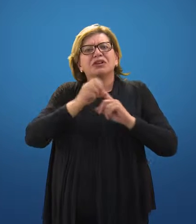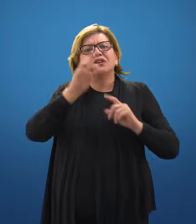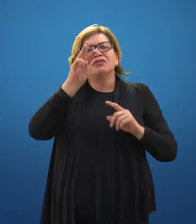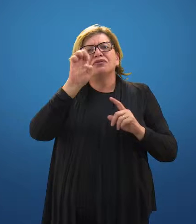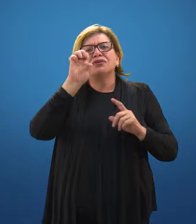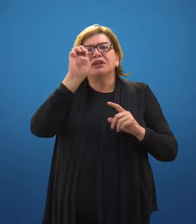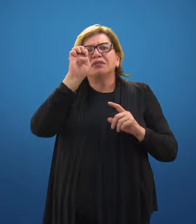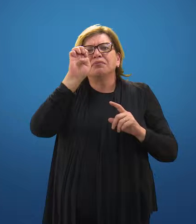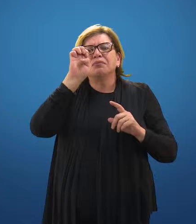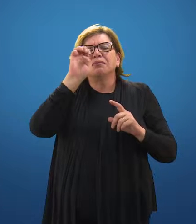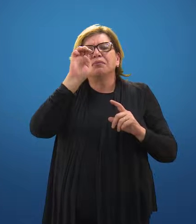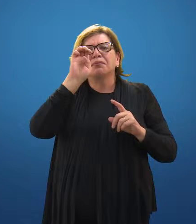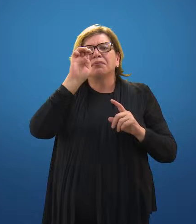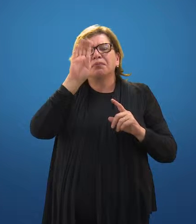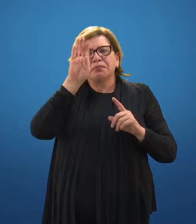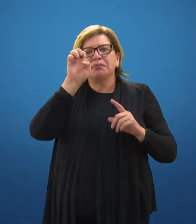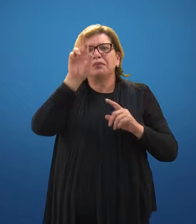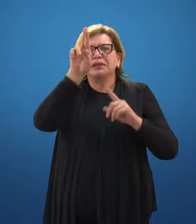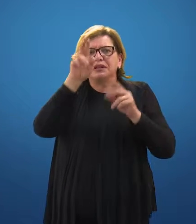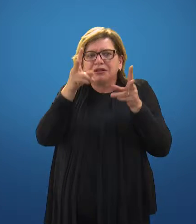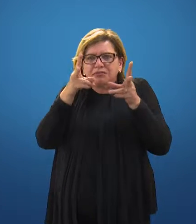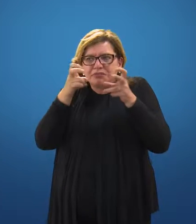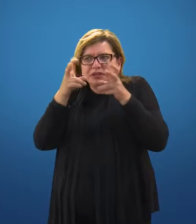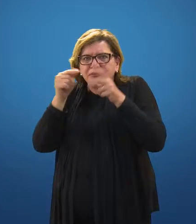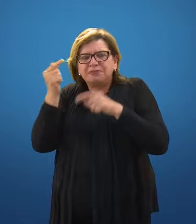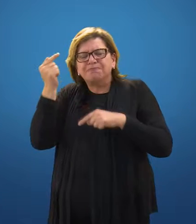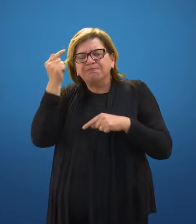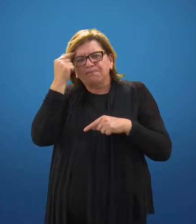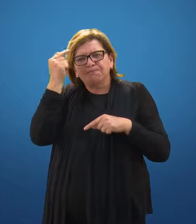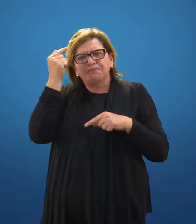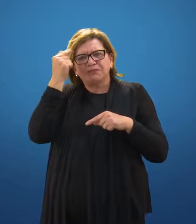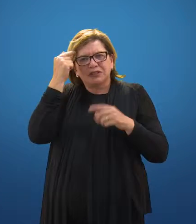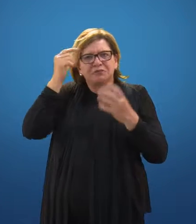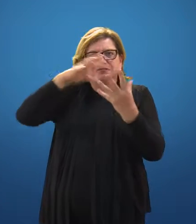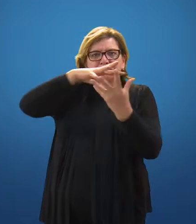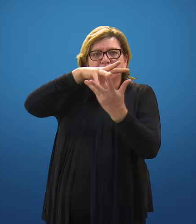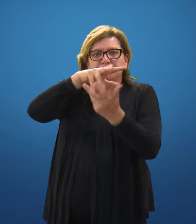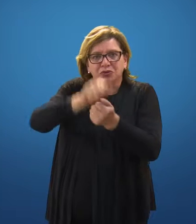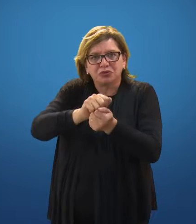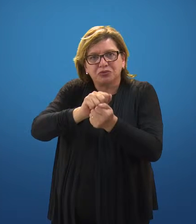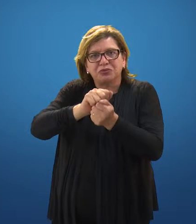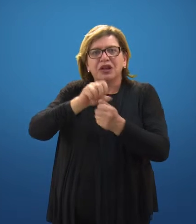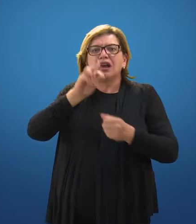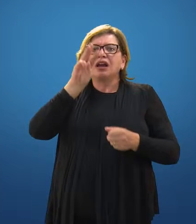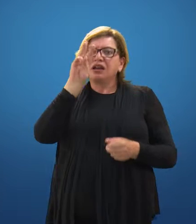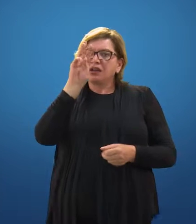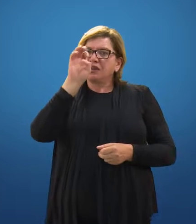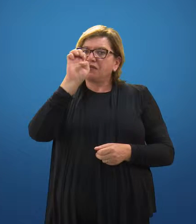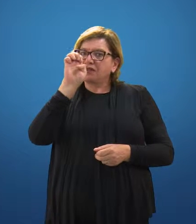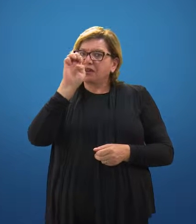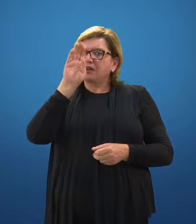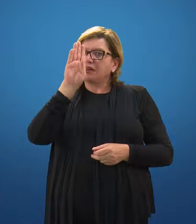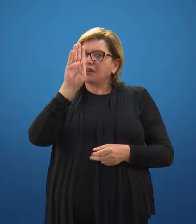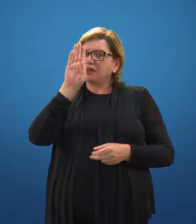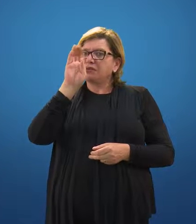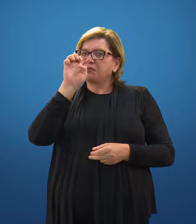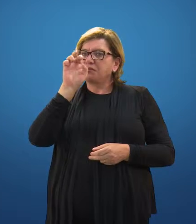ele verifica a racionalização do mundo. Essa